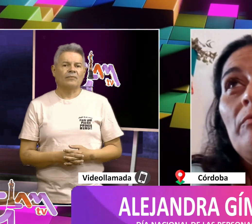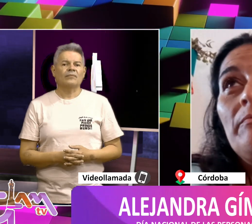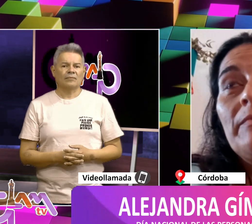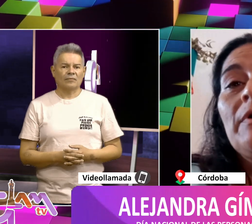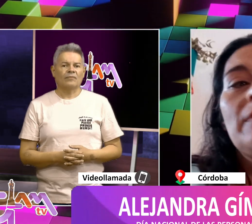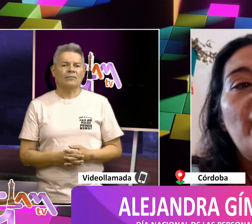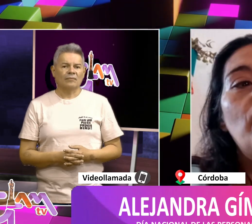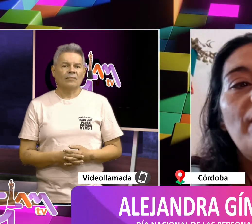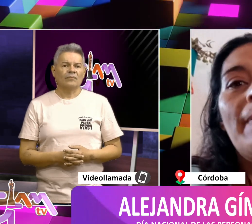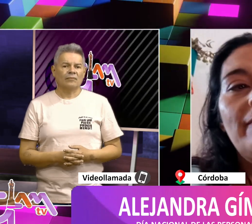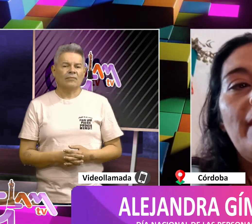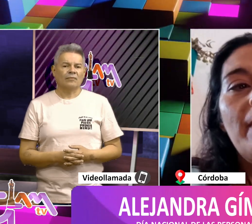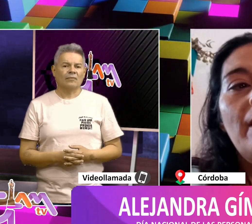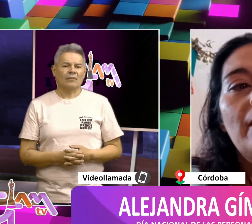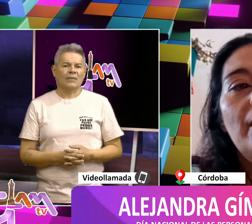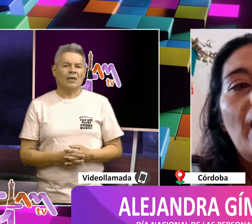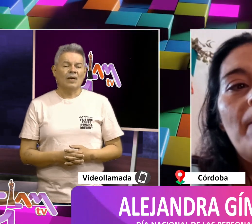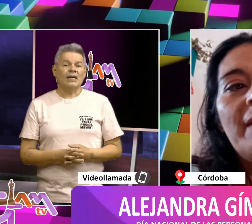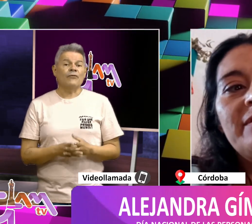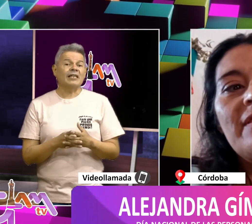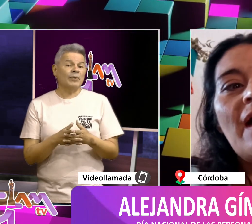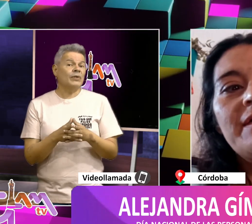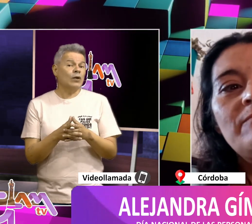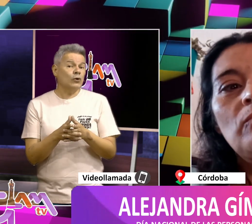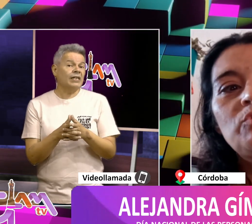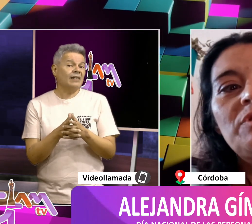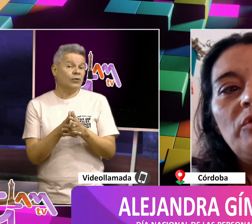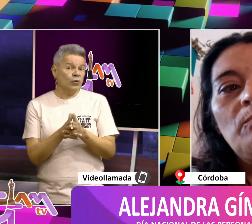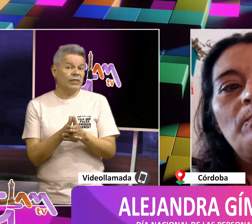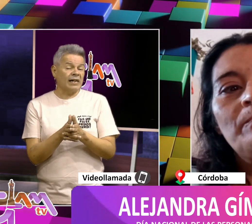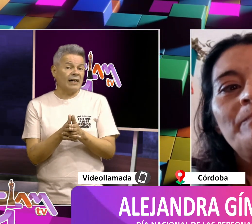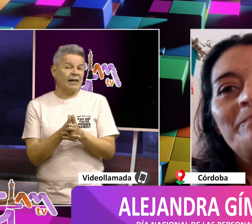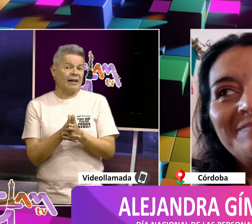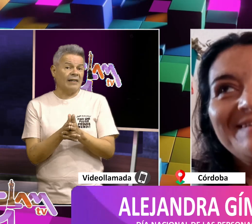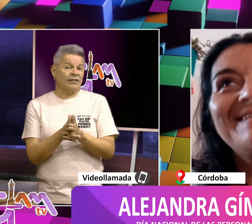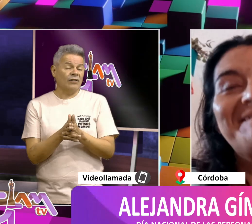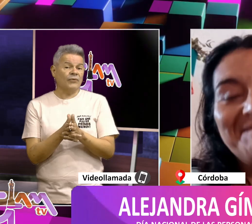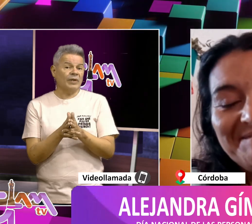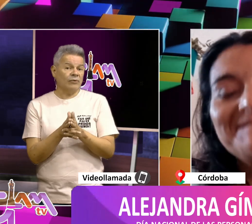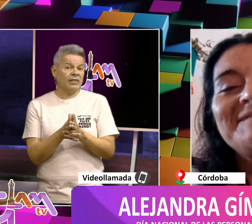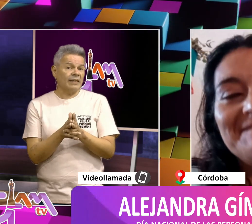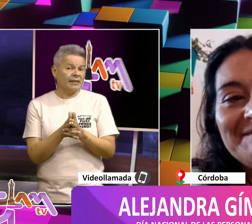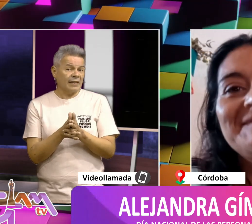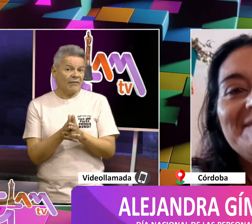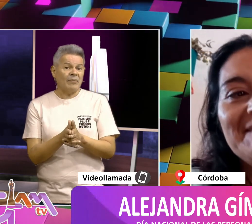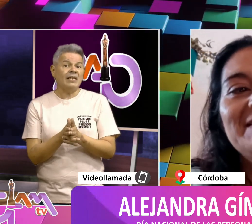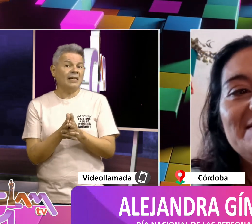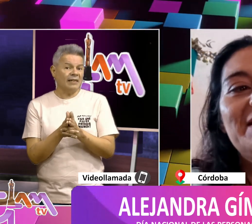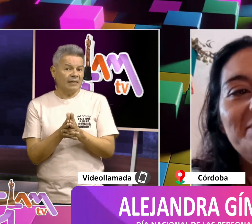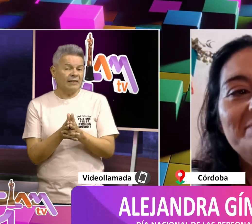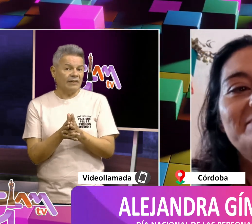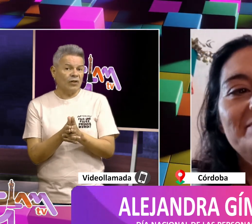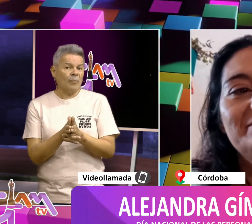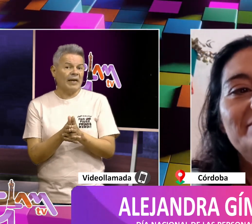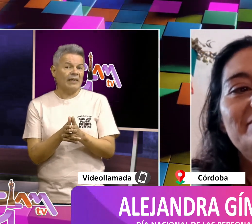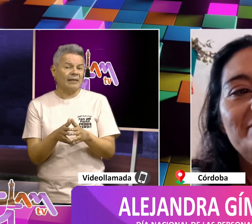2021, después de pandemia. A Que partir fue de también una ahí, muchos lucha niños. tuya, Ale, ¿no? Fue una lucha de la familia